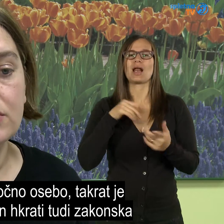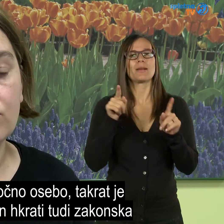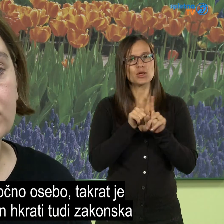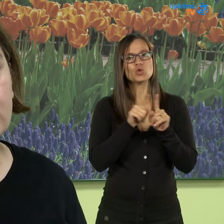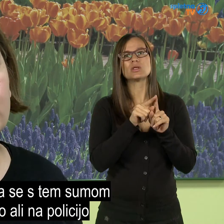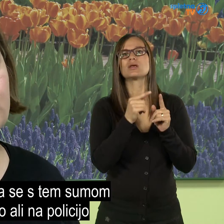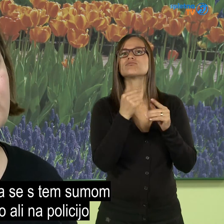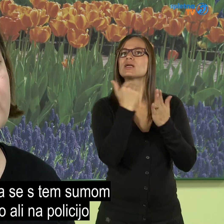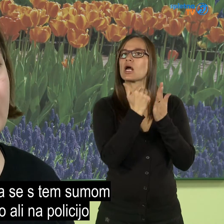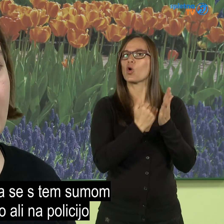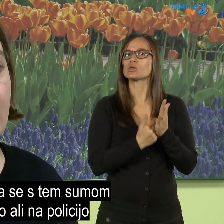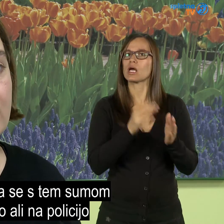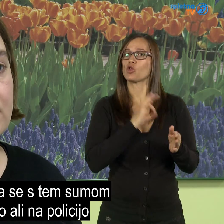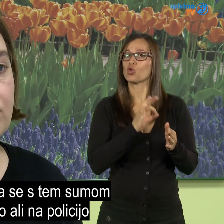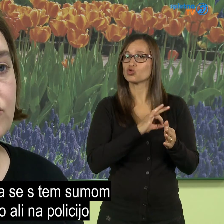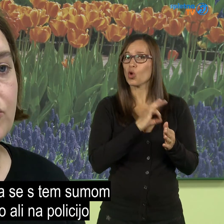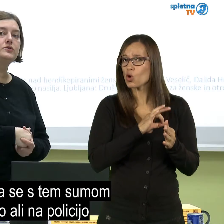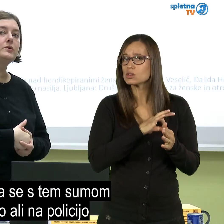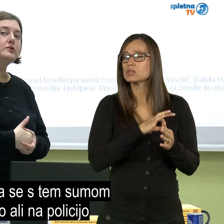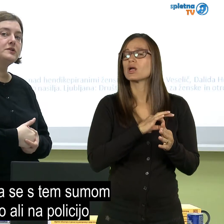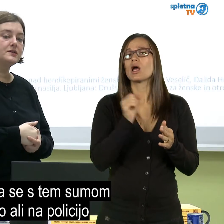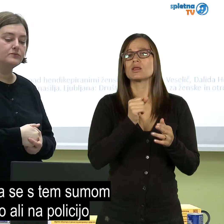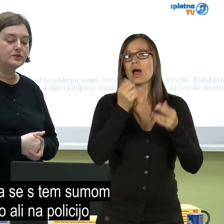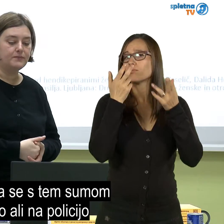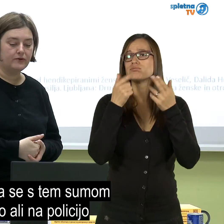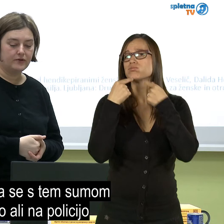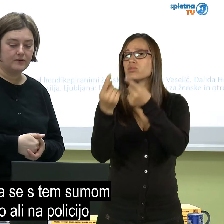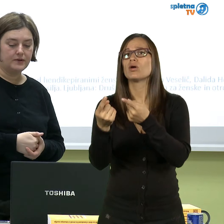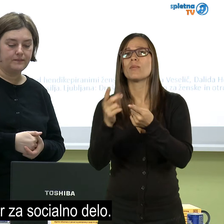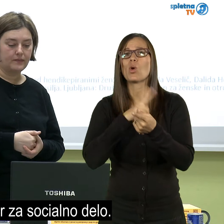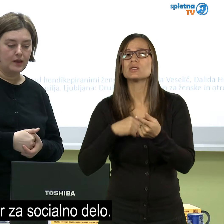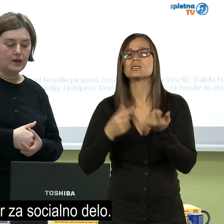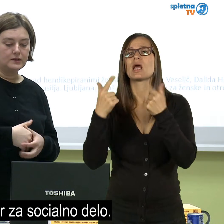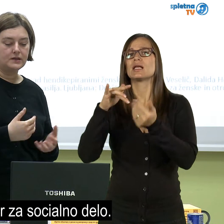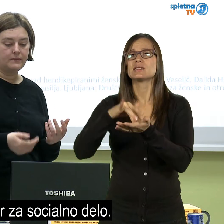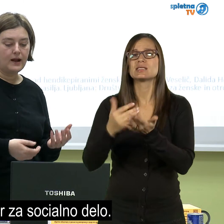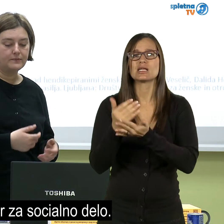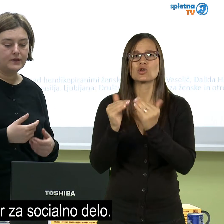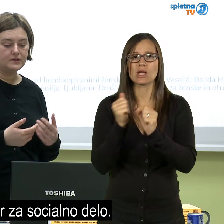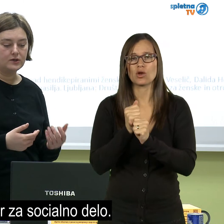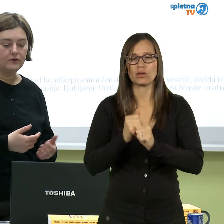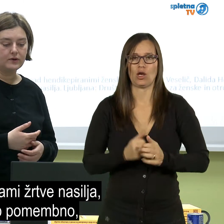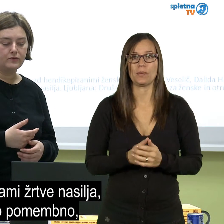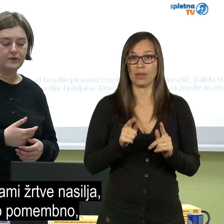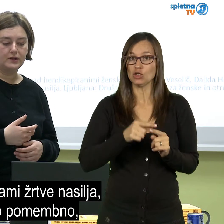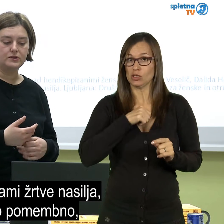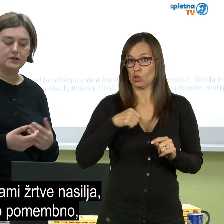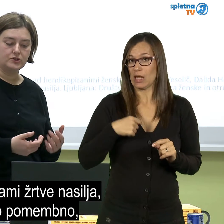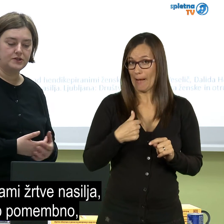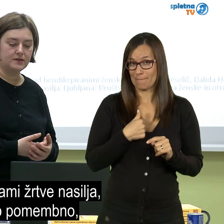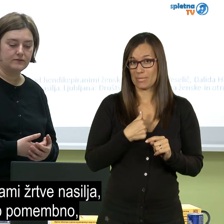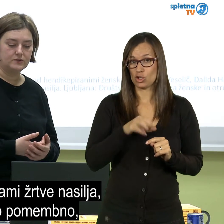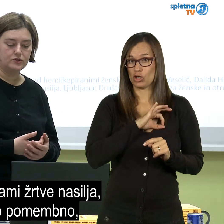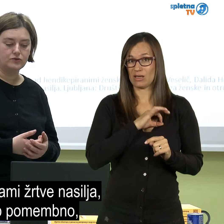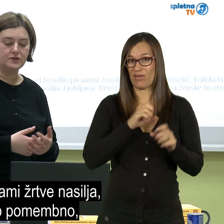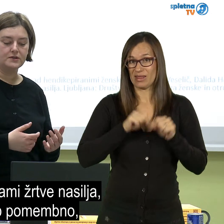tudi zakonska dolžnost, da s tem sumom, da se obrnemo ali na policijo ali na center za socialno delo. Če smo sami žrtve nasilja,